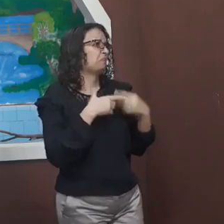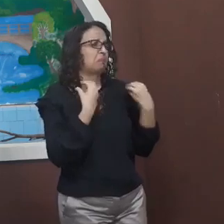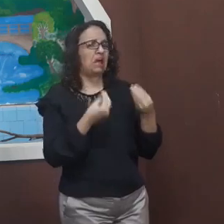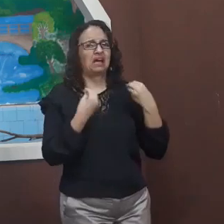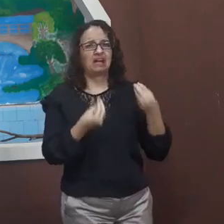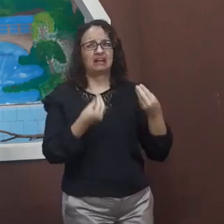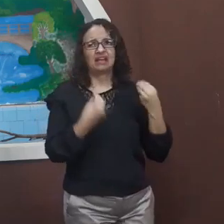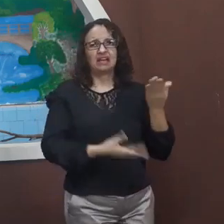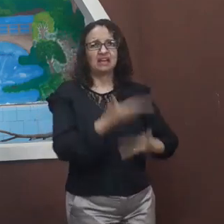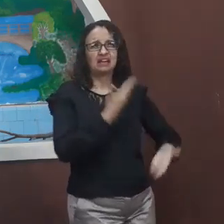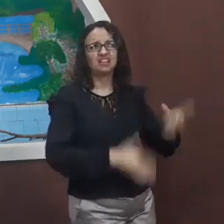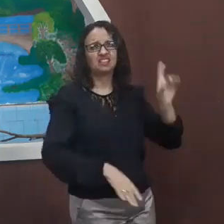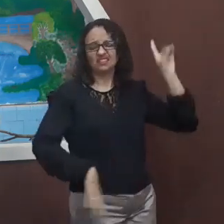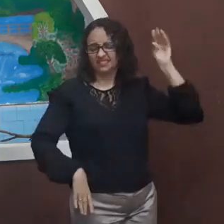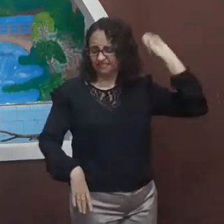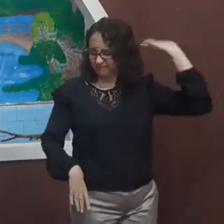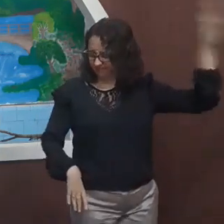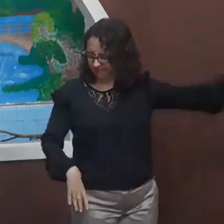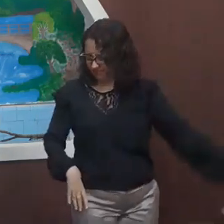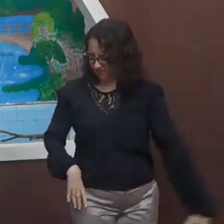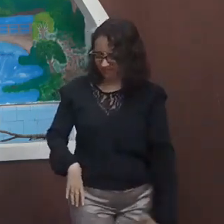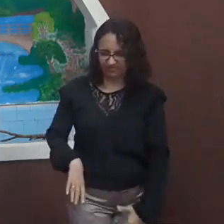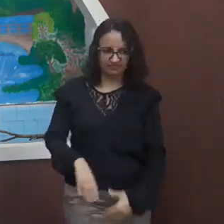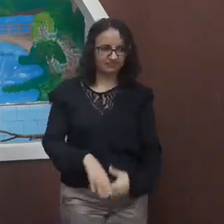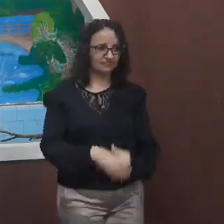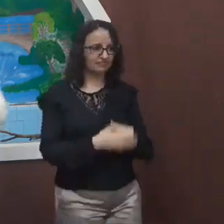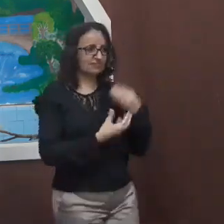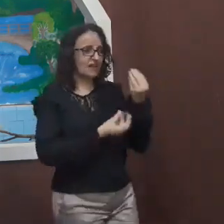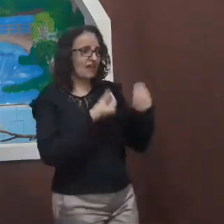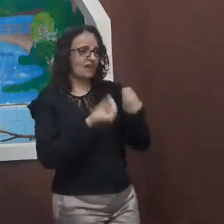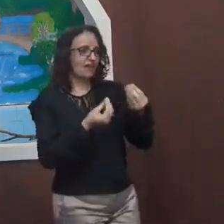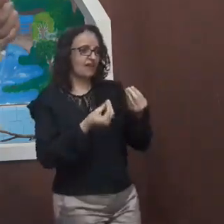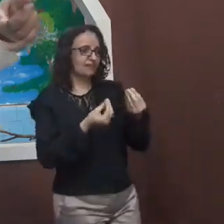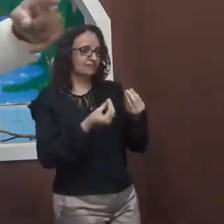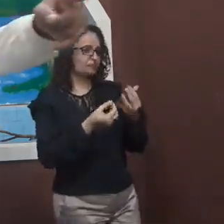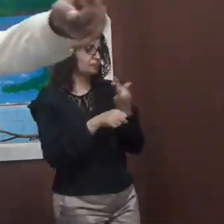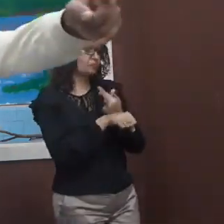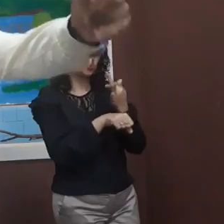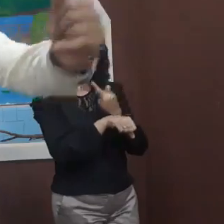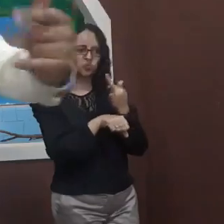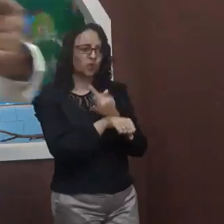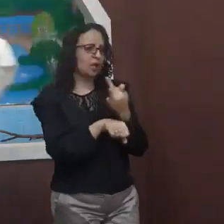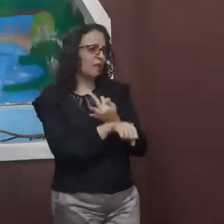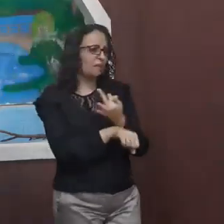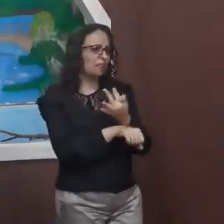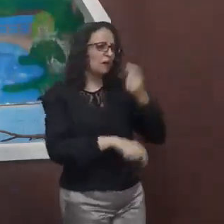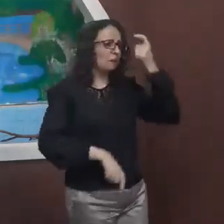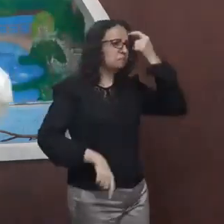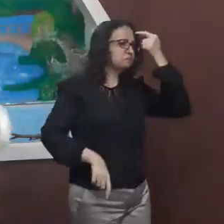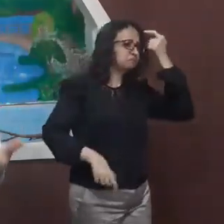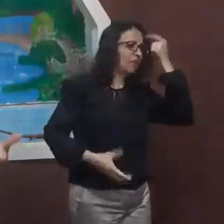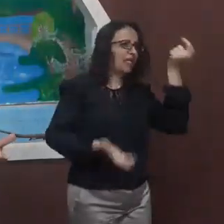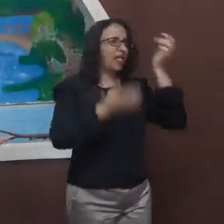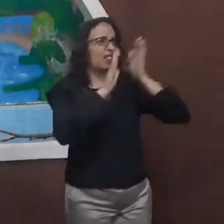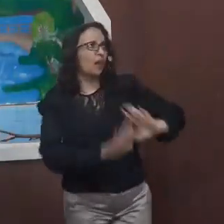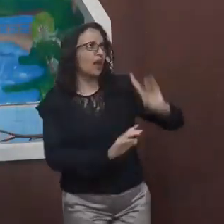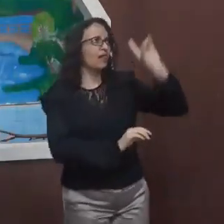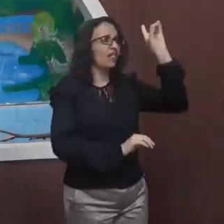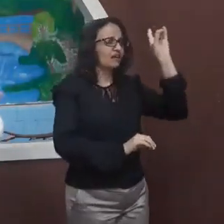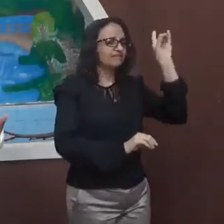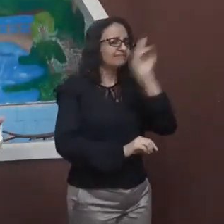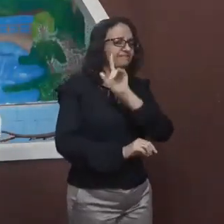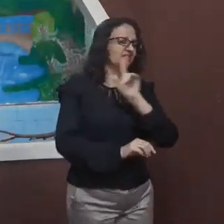as tentações, que não vale a pena servir ao Senhor, que não vale a pena vir adorar a Deus, que não vale a pena largar a casa e vir aqui e